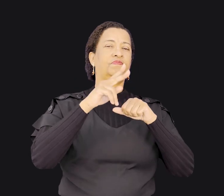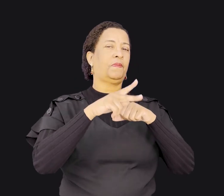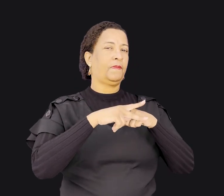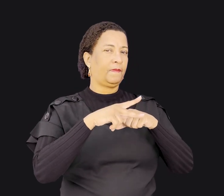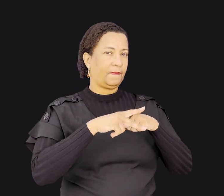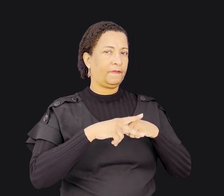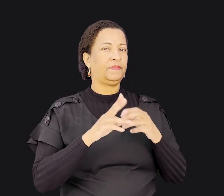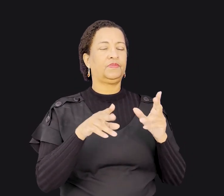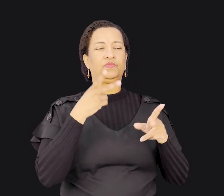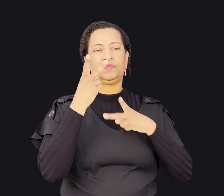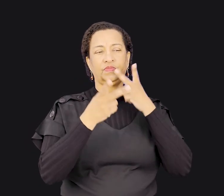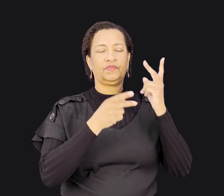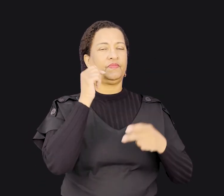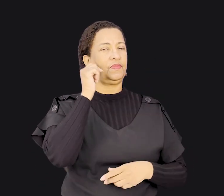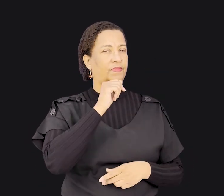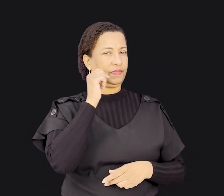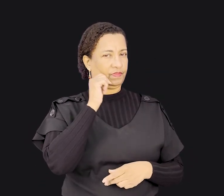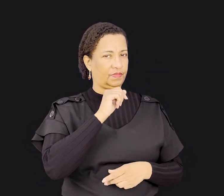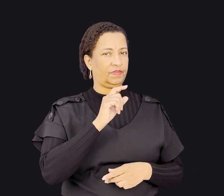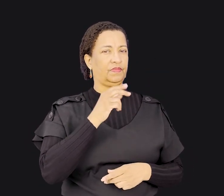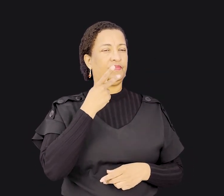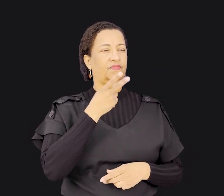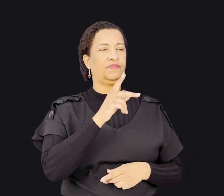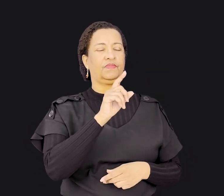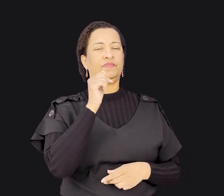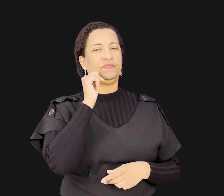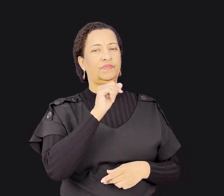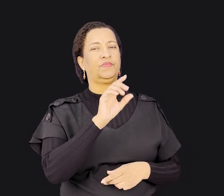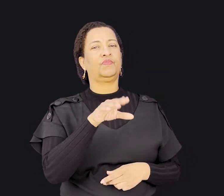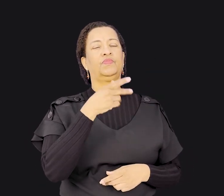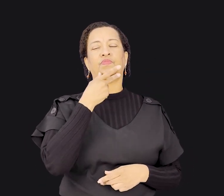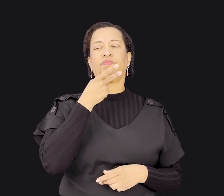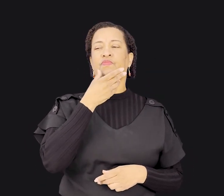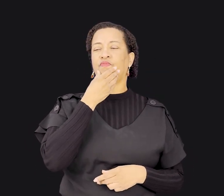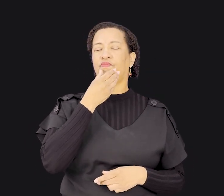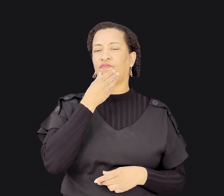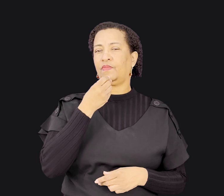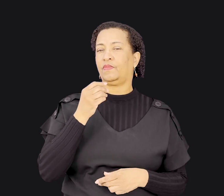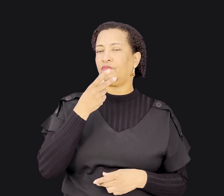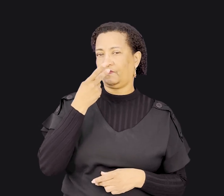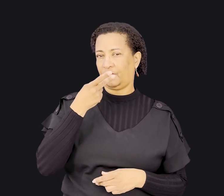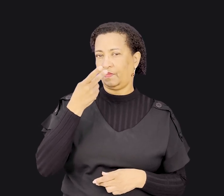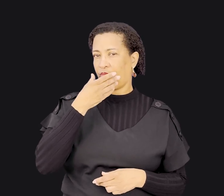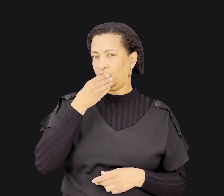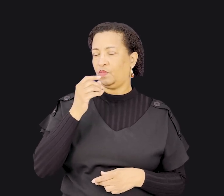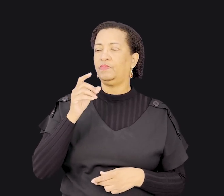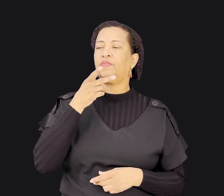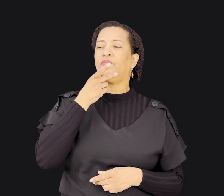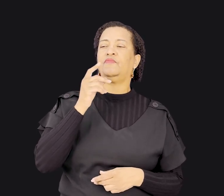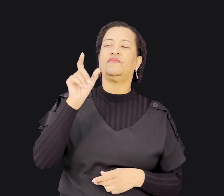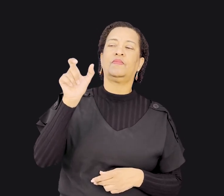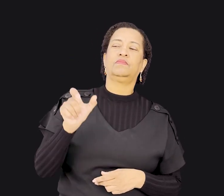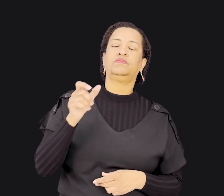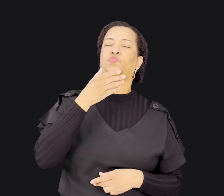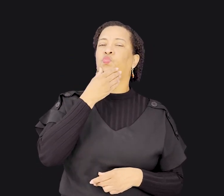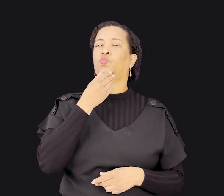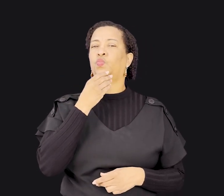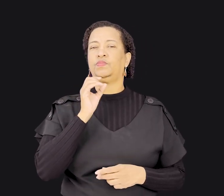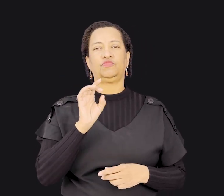Quando Pedro fala para a mulher, fala apenas sobre a mulher, e quando ele fala para o homem, ele fala apenas sobre o homem. Na minha experiência